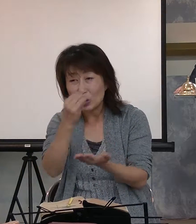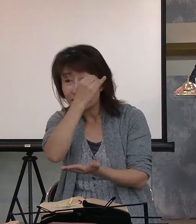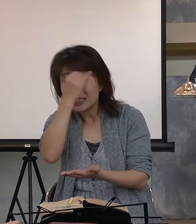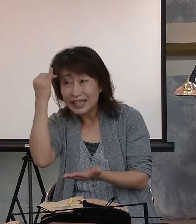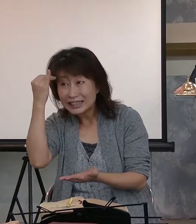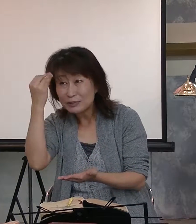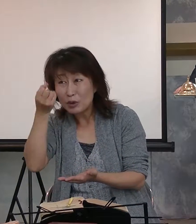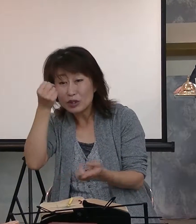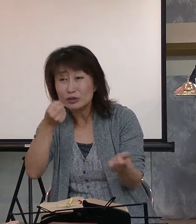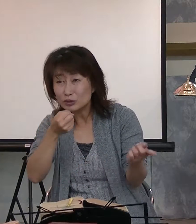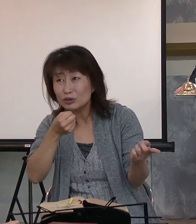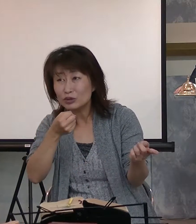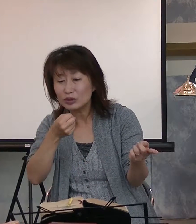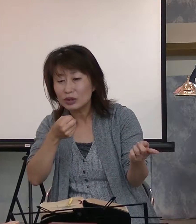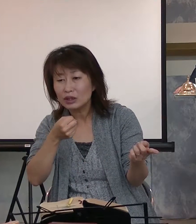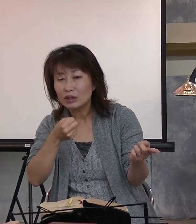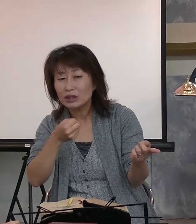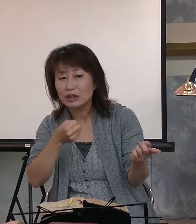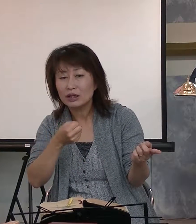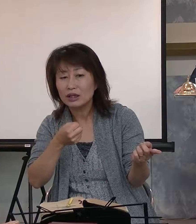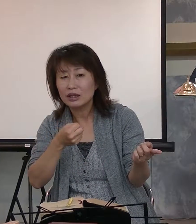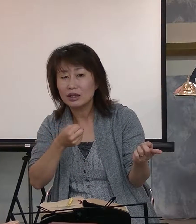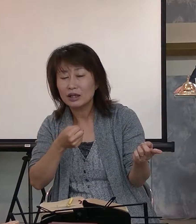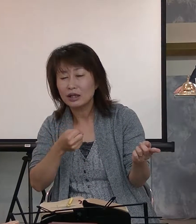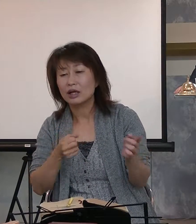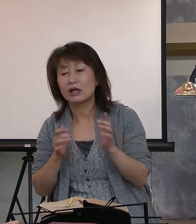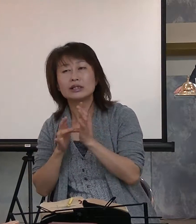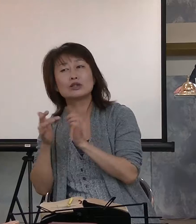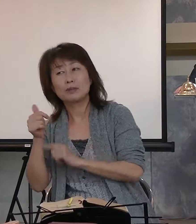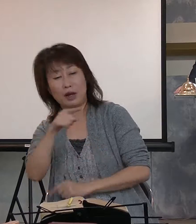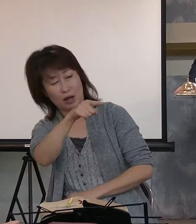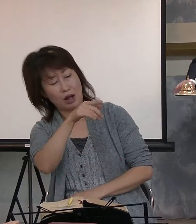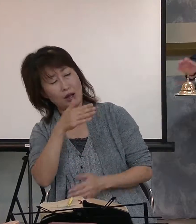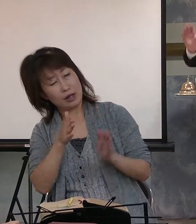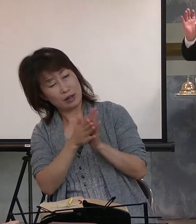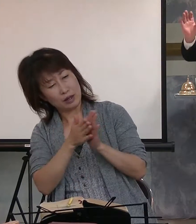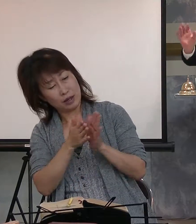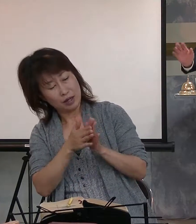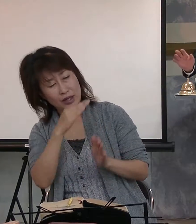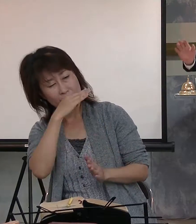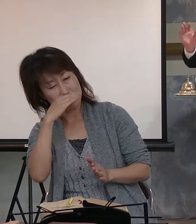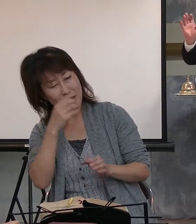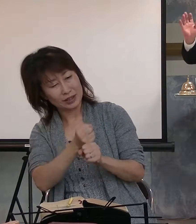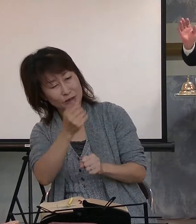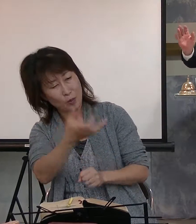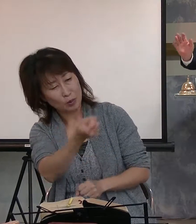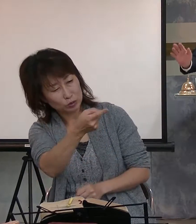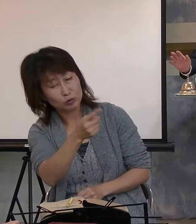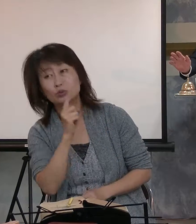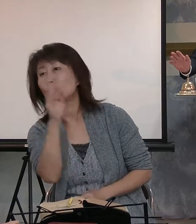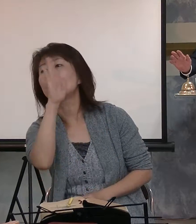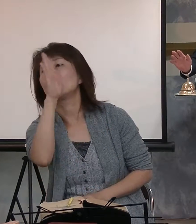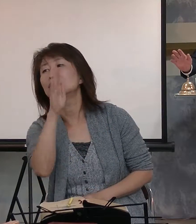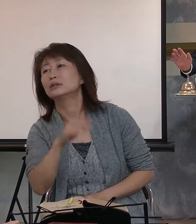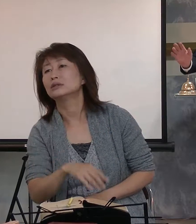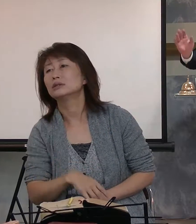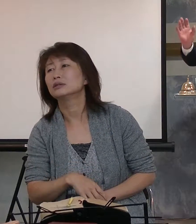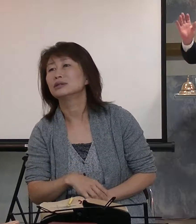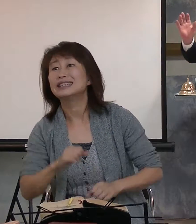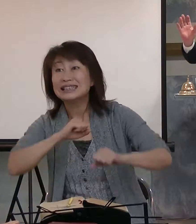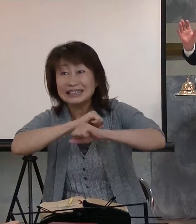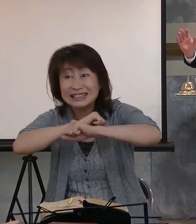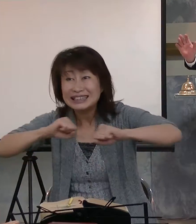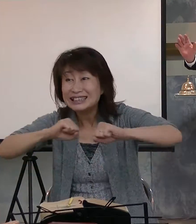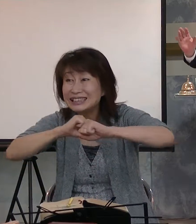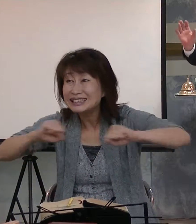立派な信仰者として認めてるんじゃなくて、彼らの生き様、ど